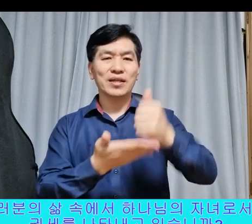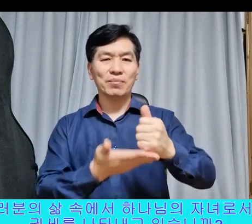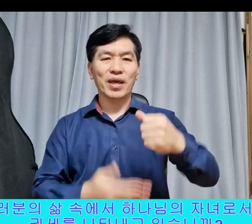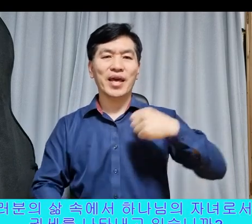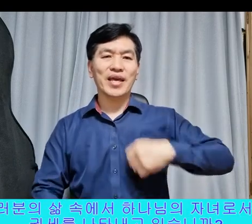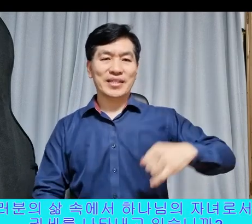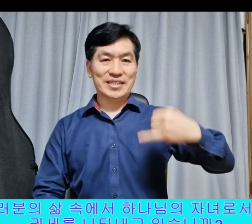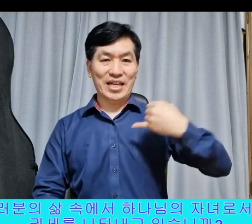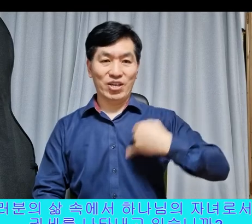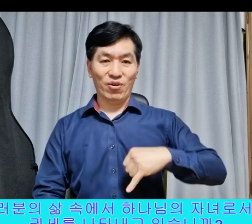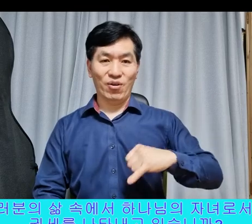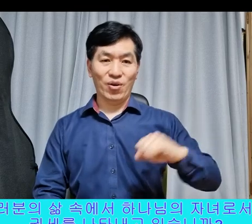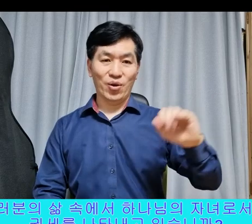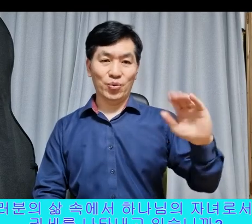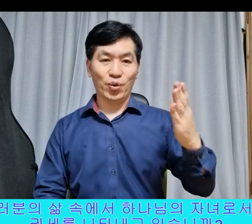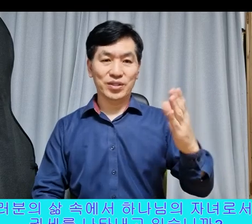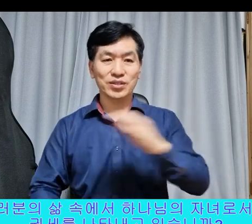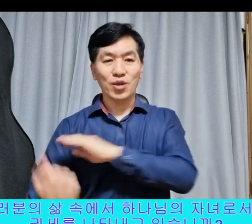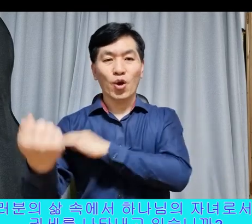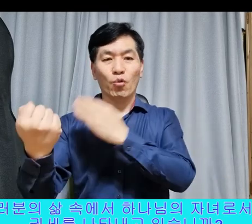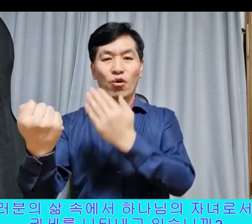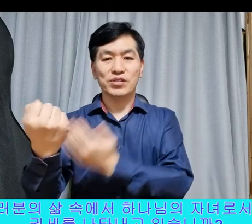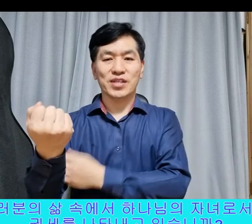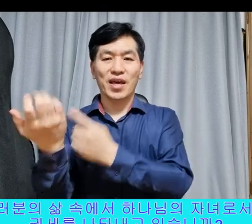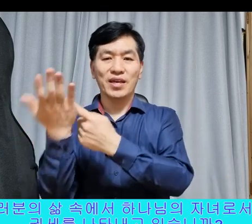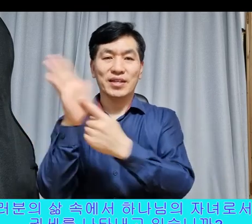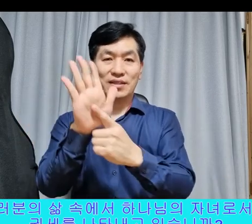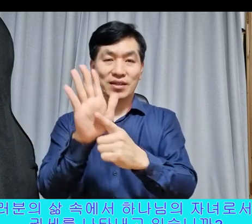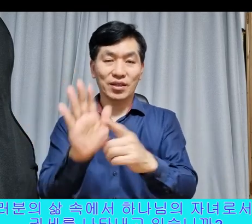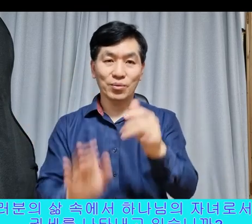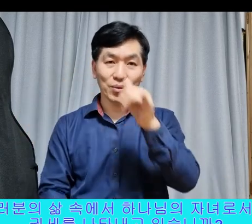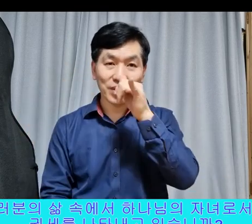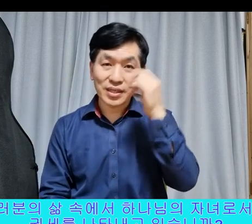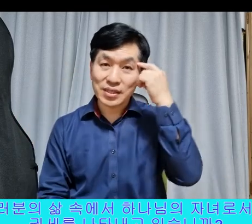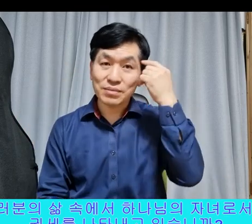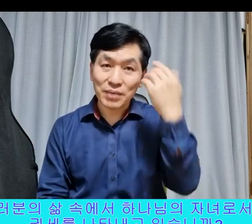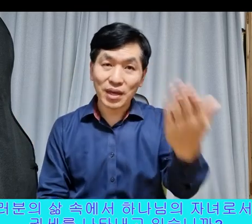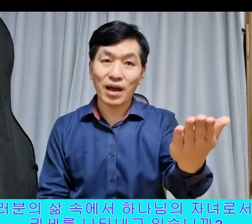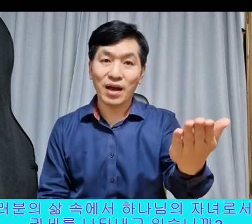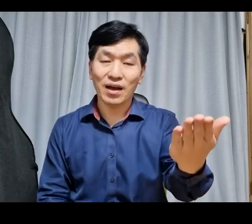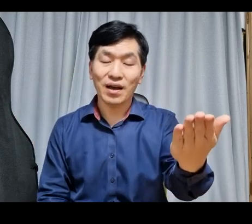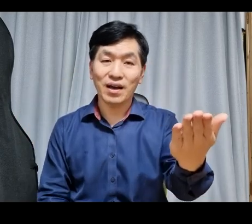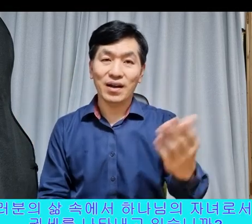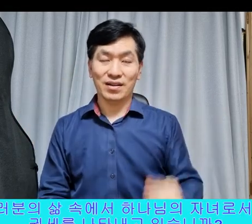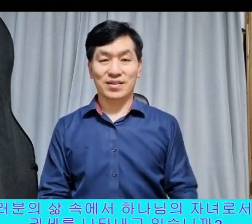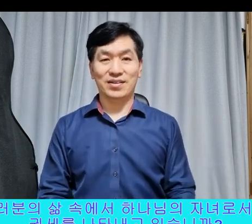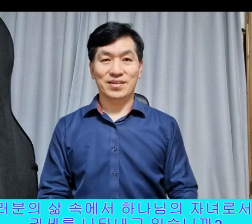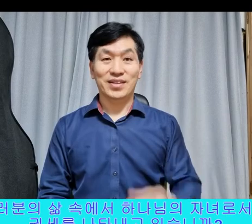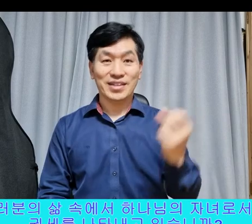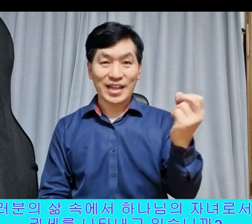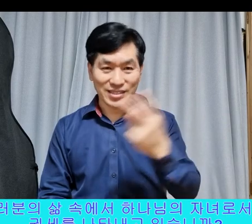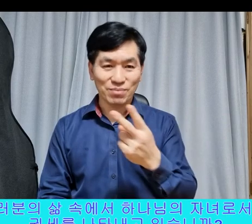하나님의 자녀 되는 권세 나타내고 있습니까? 다시